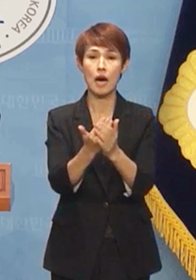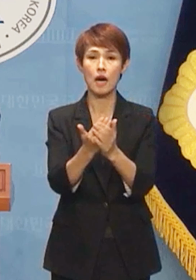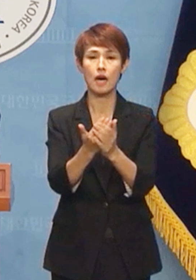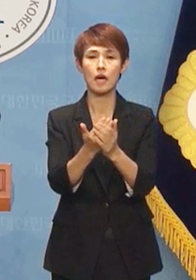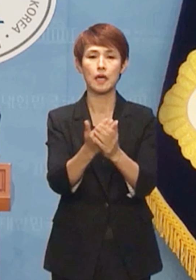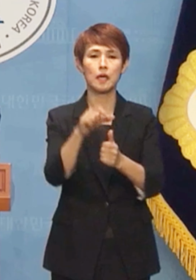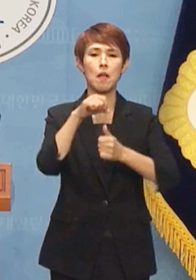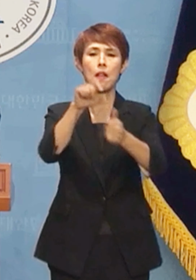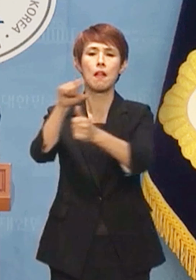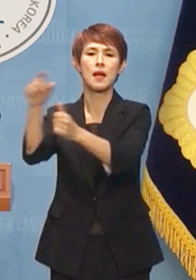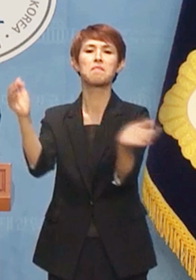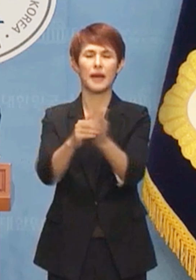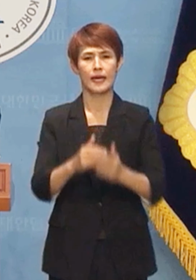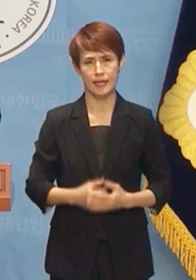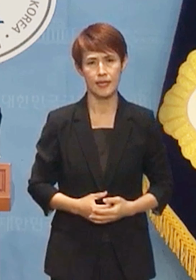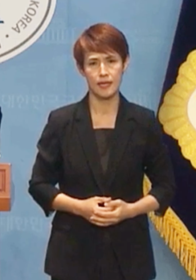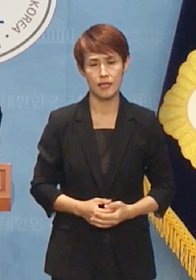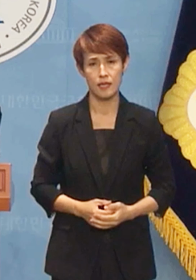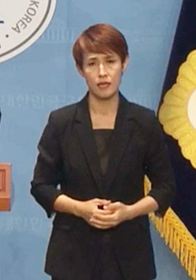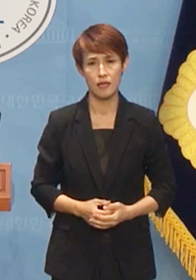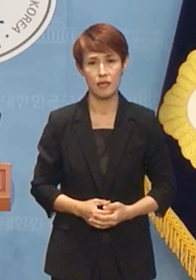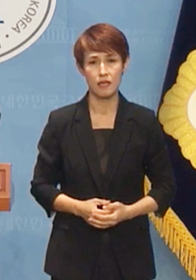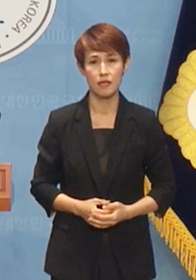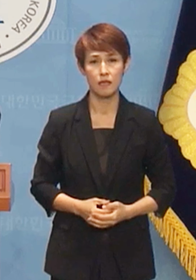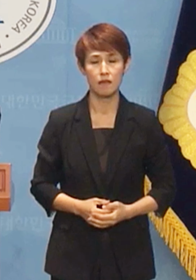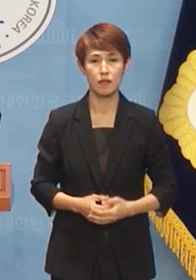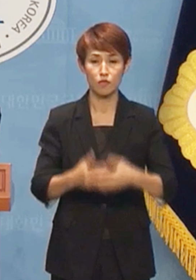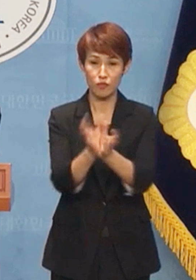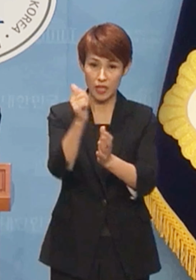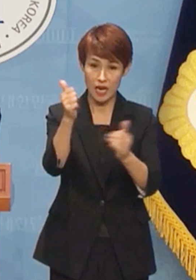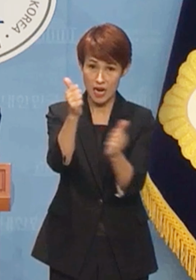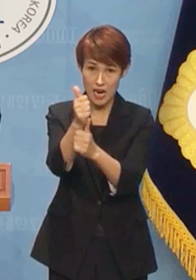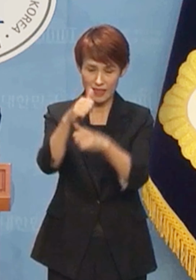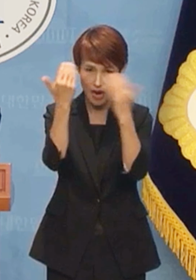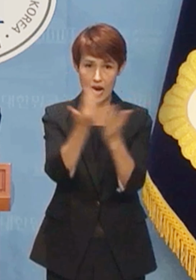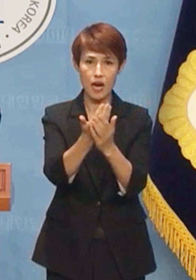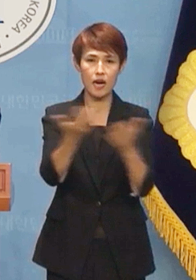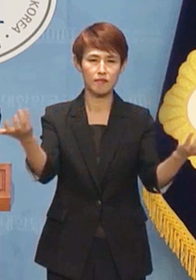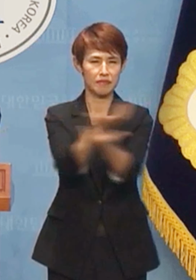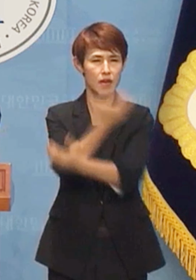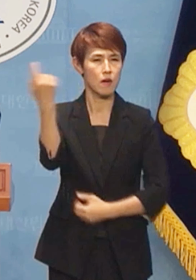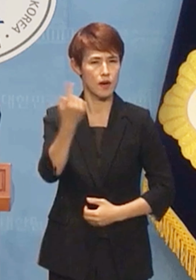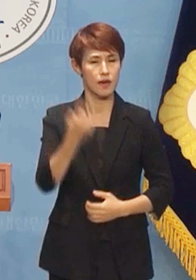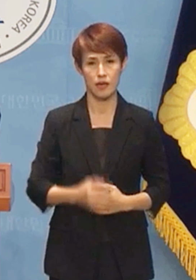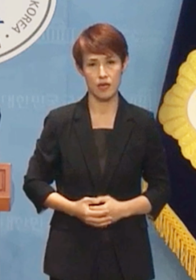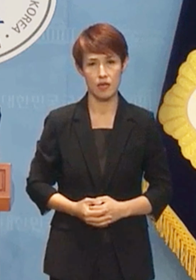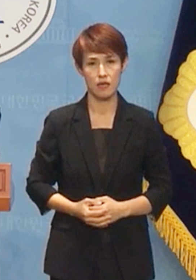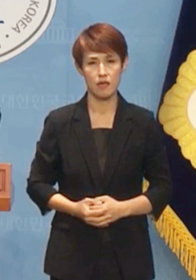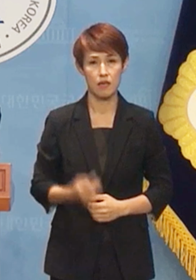승진 시켜 버렸죠 조만간 부장 차장 검사들도 모두 교체할 겁니다